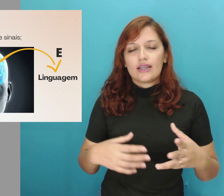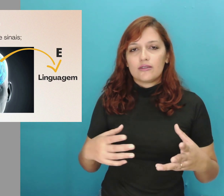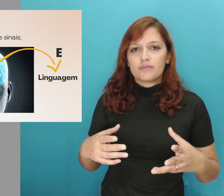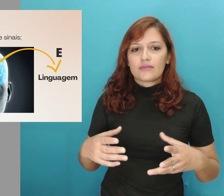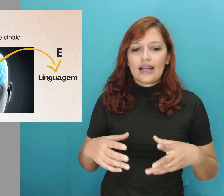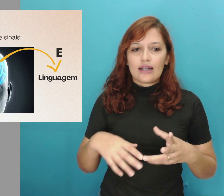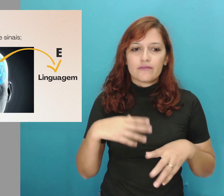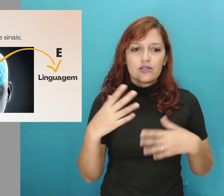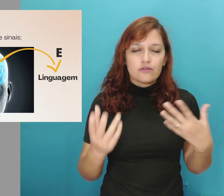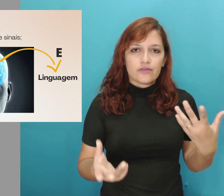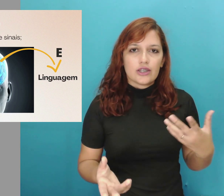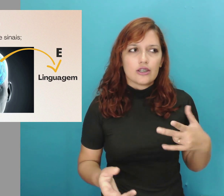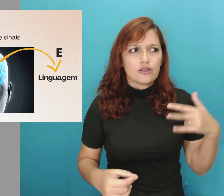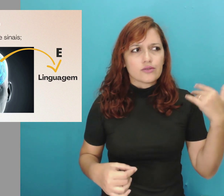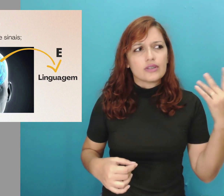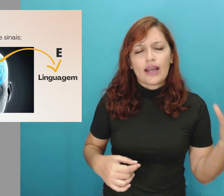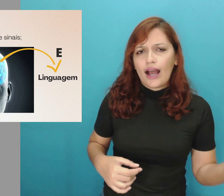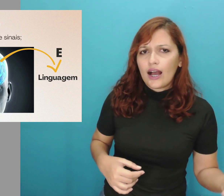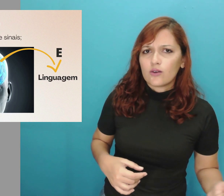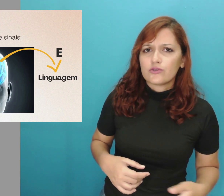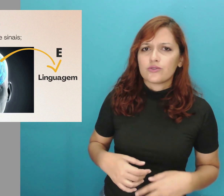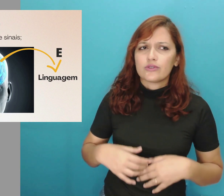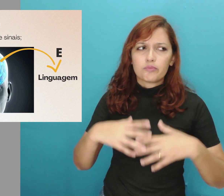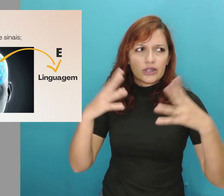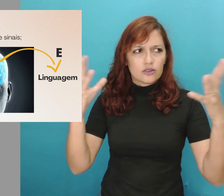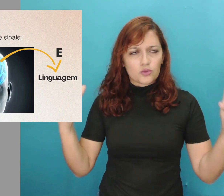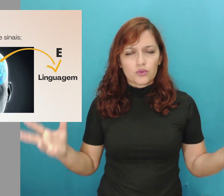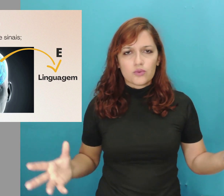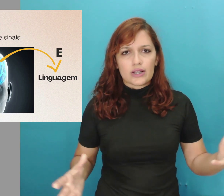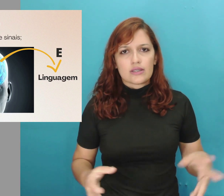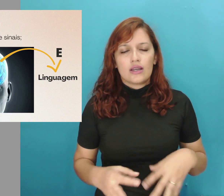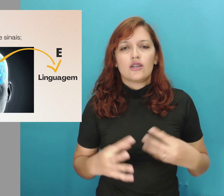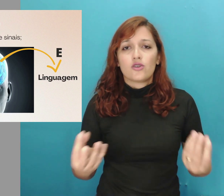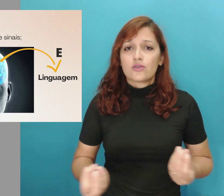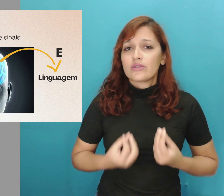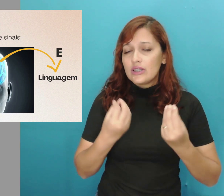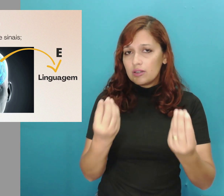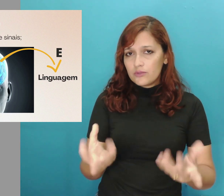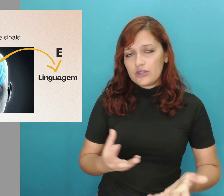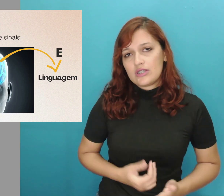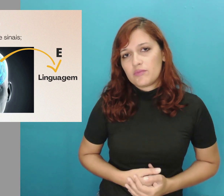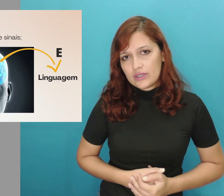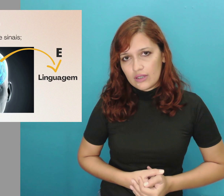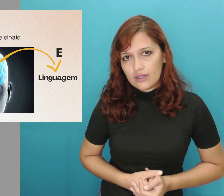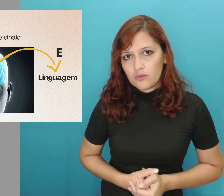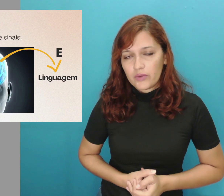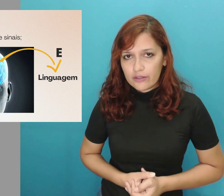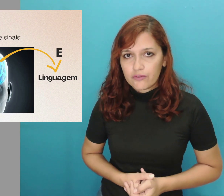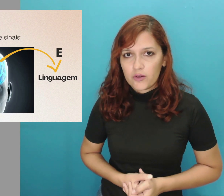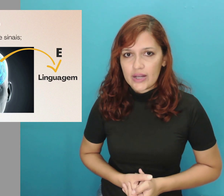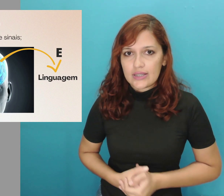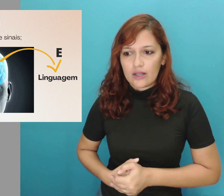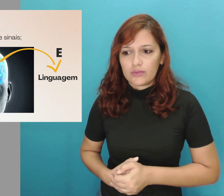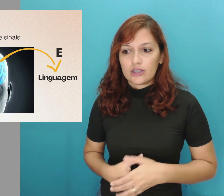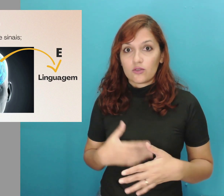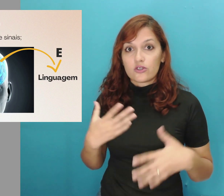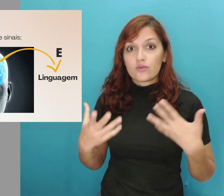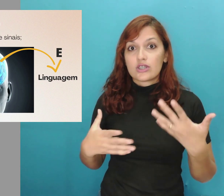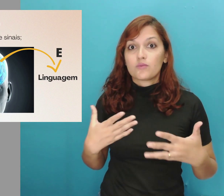Então, através de vídeo, de áudio, de pinturas, nós conseguimos transmitir uma informação. Então, nós conseguimos